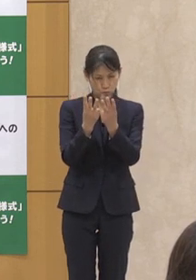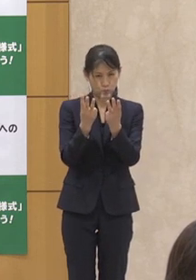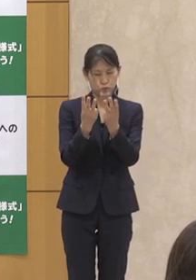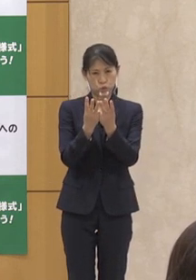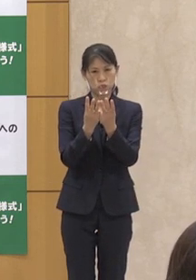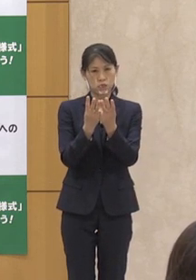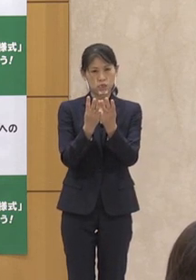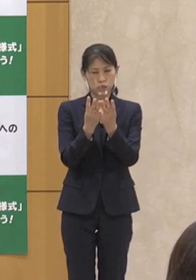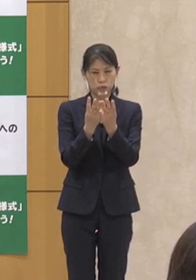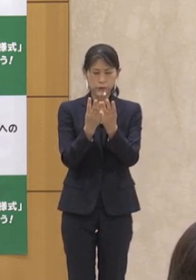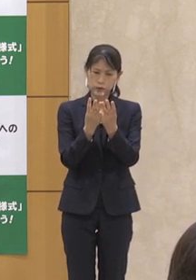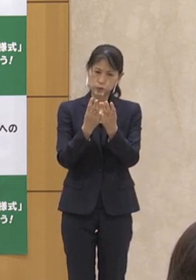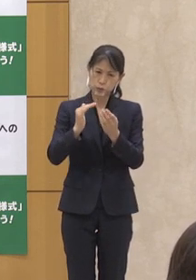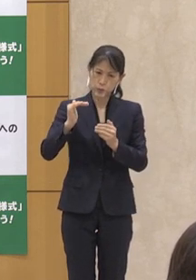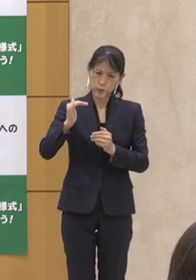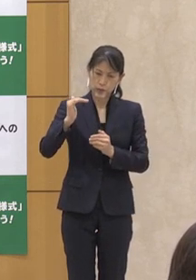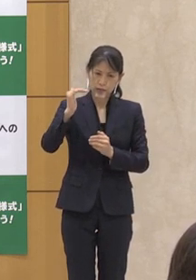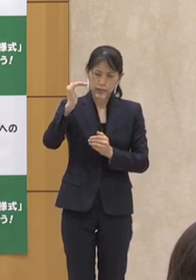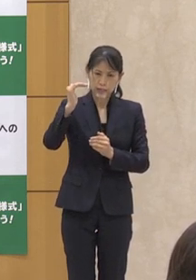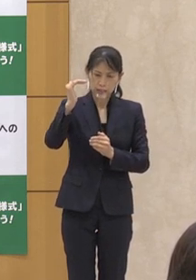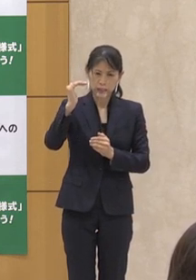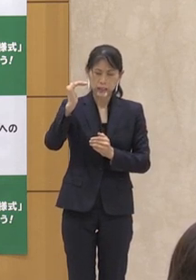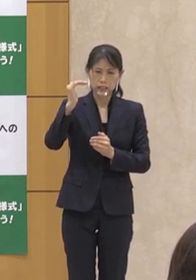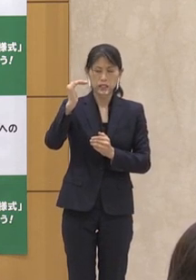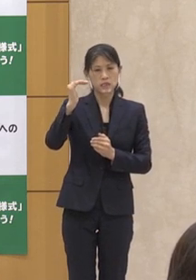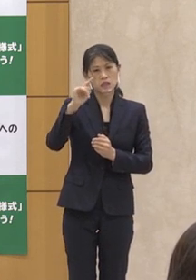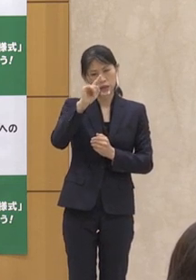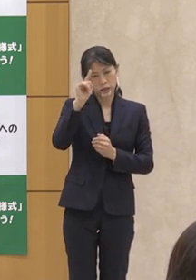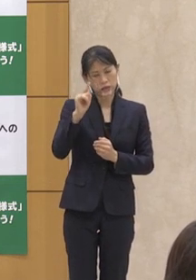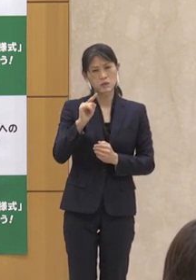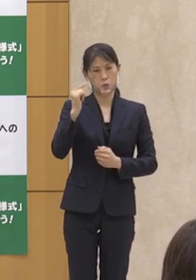少し高いものになっているのではないかと、